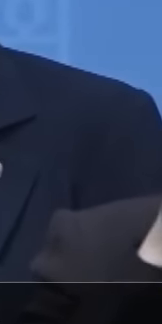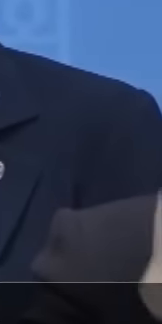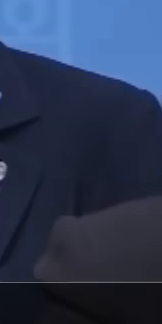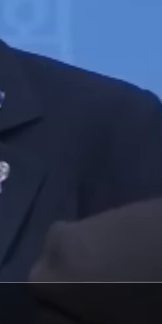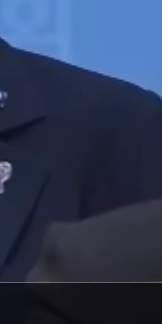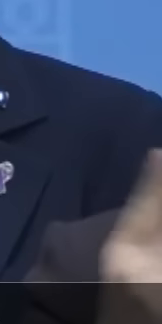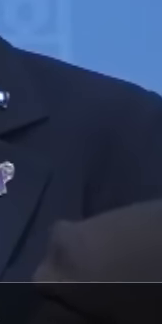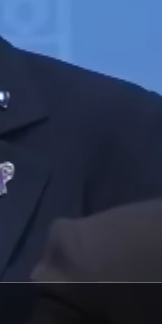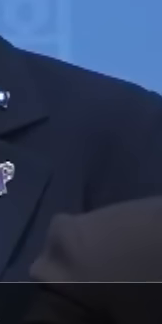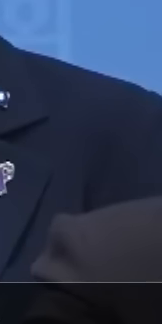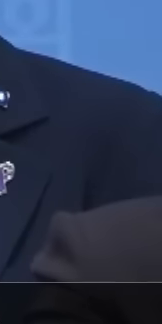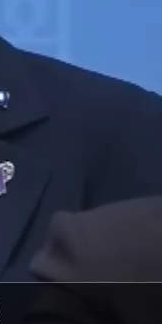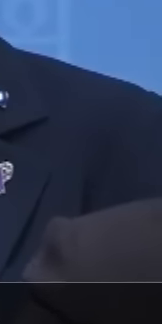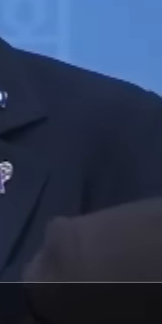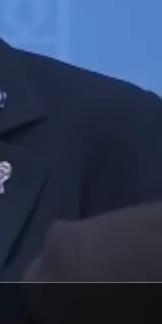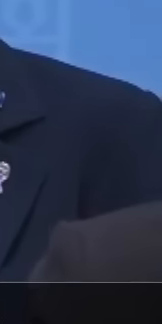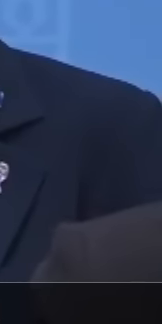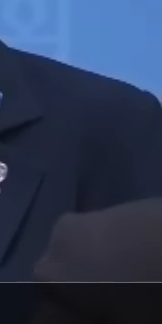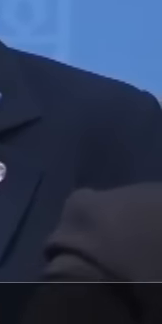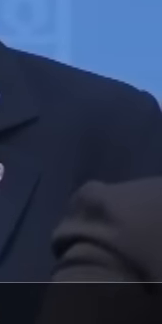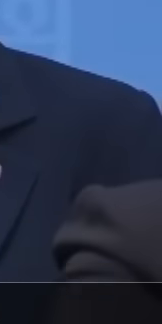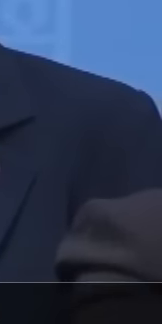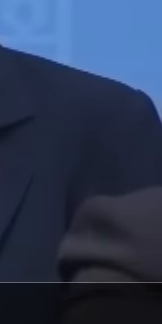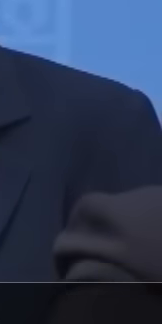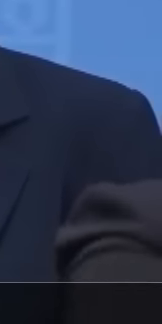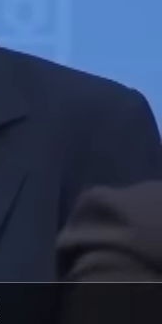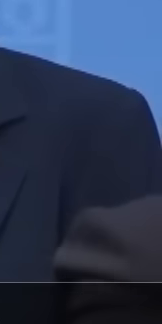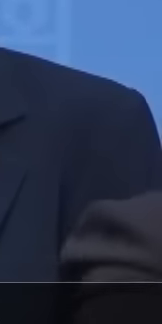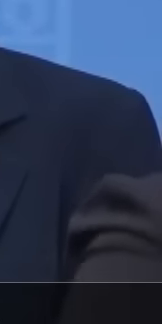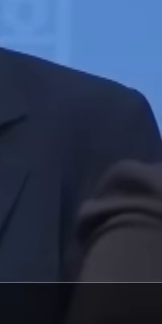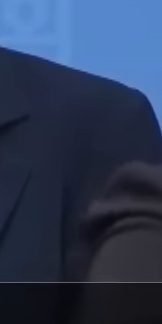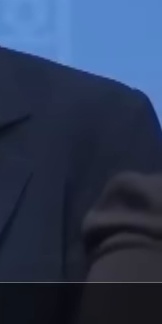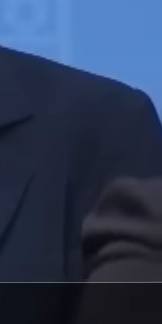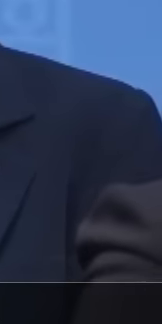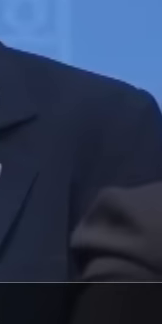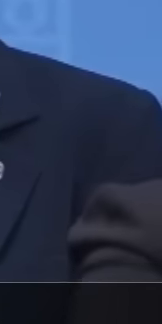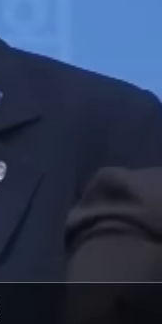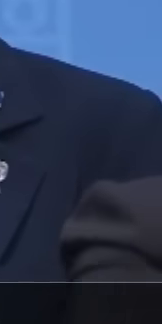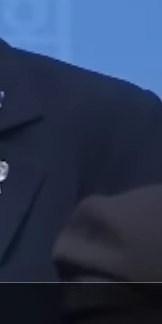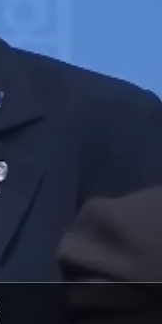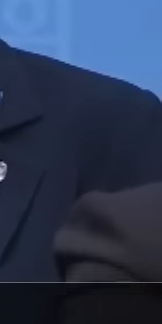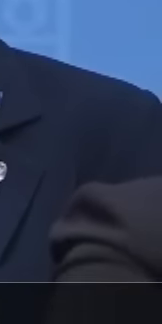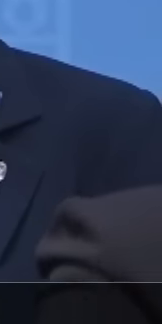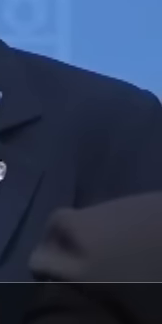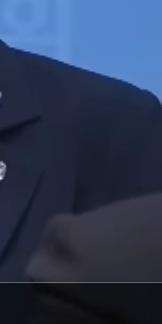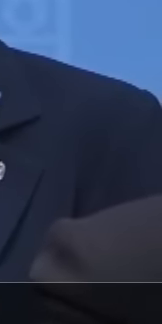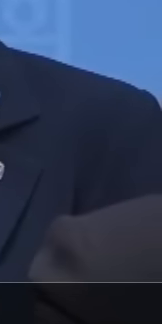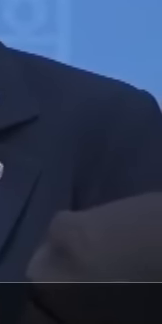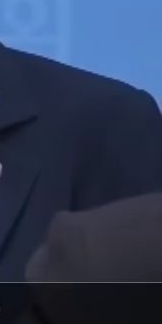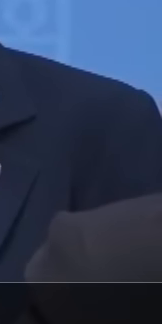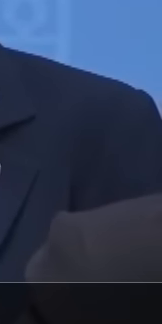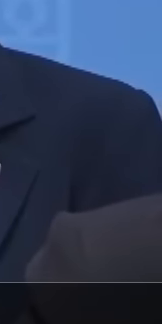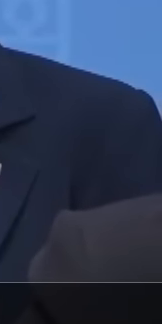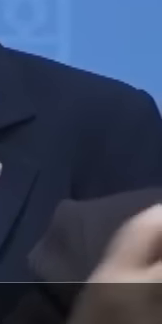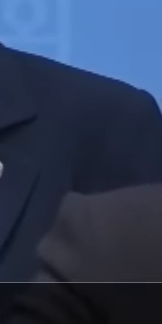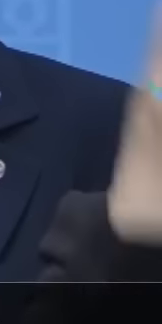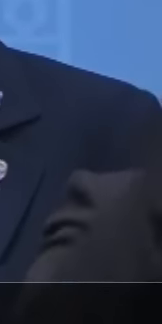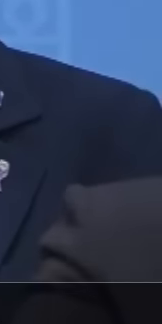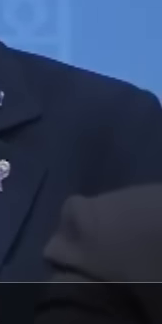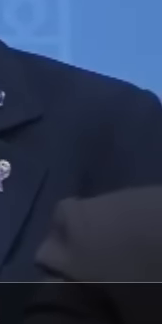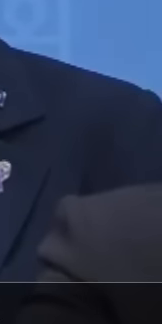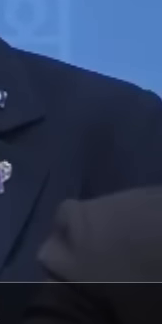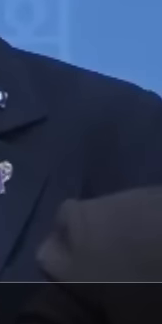행안부에 설치된 경찰국을 폐지하겠습니다. 이어 수사준칙 등 시행령을 입법 취지대로